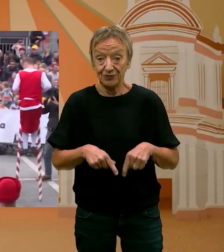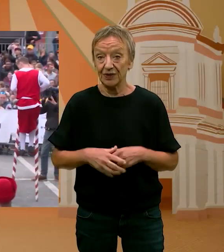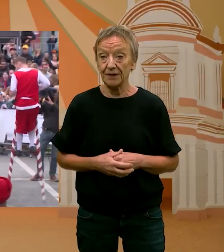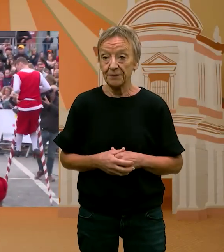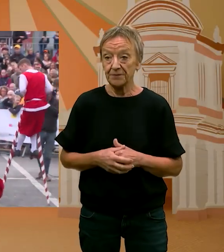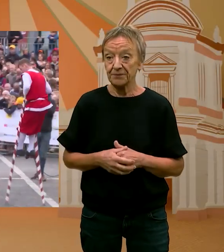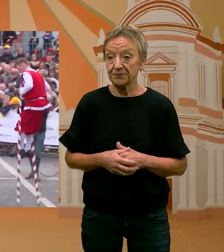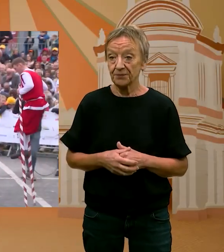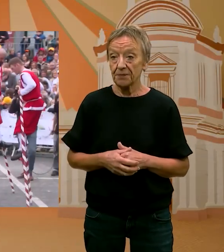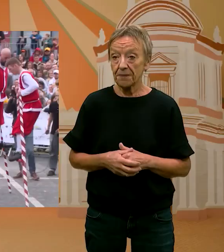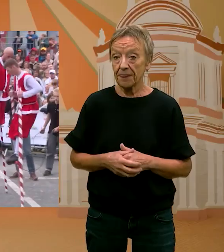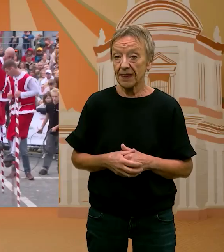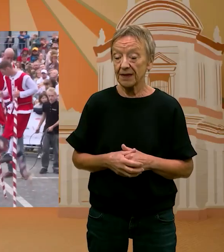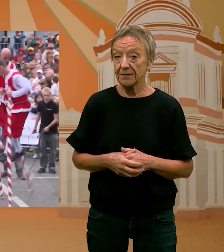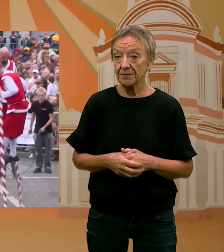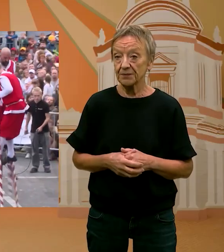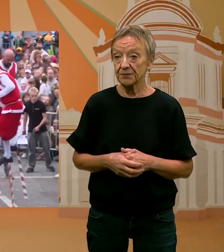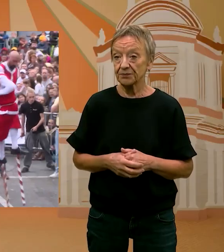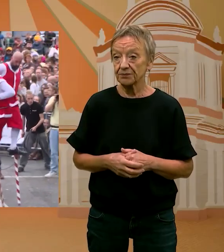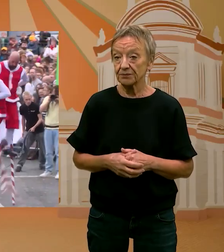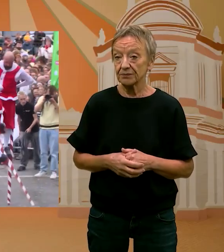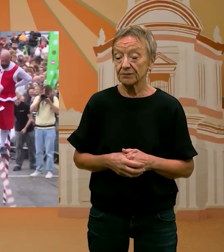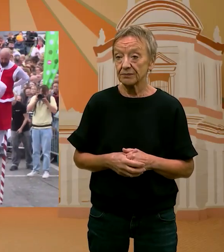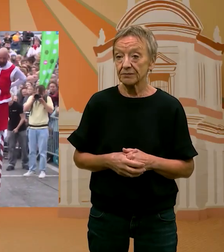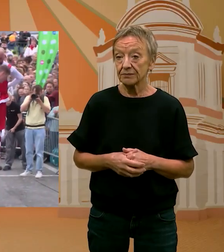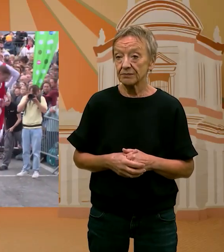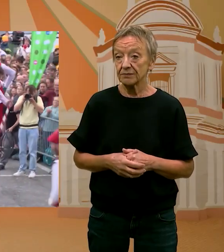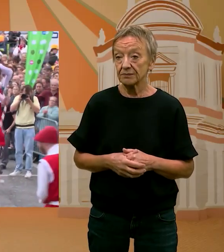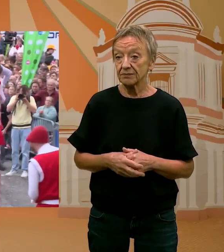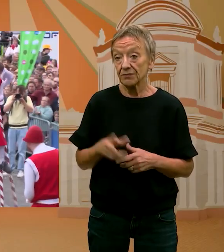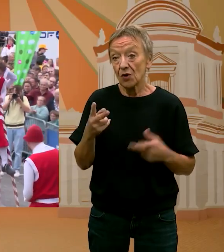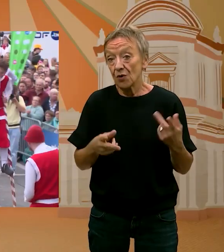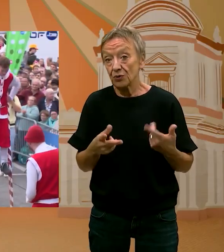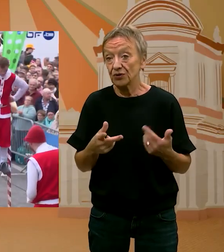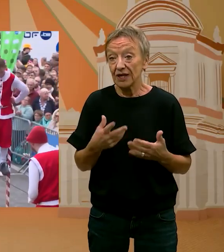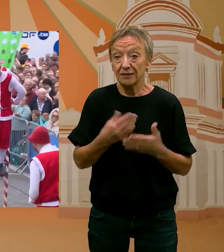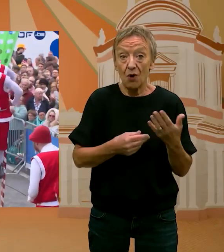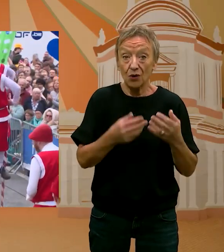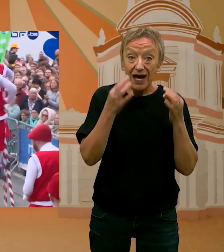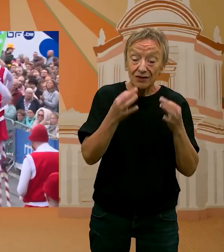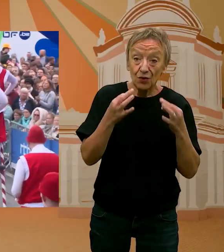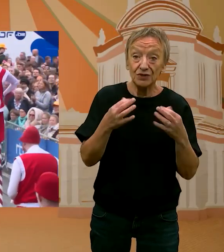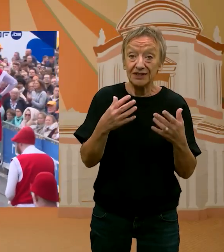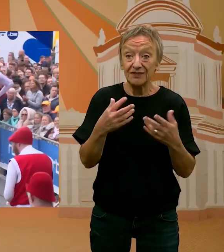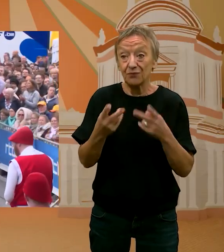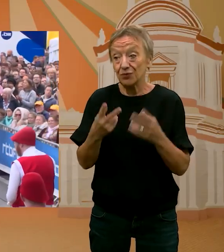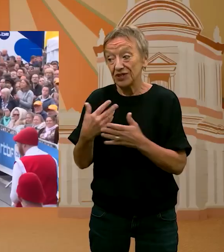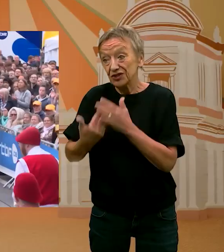dire. Des fois, un peu d'inattention, un peu de chance, mais bon, voilà. Après, il y en a quand même 3 en face. Et ils y vont, hein, l'un après l'autre. Il n'y en a pas